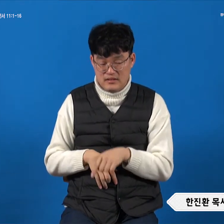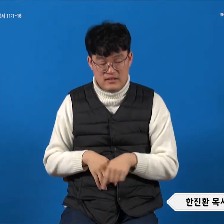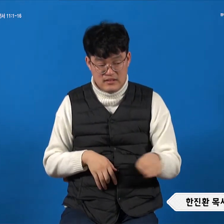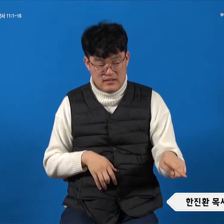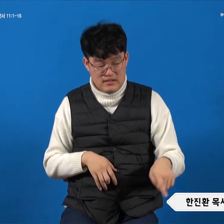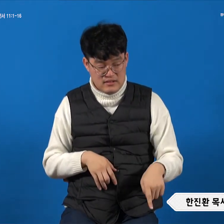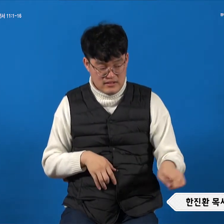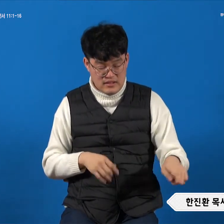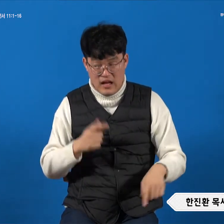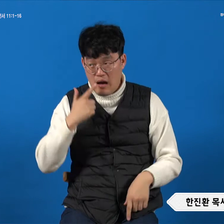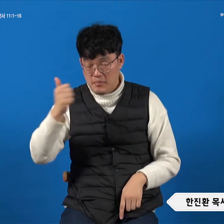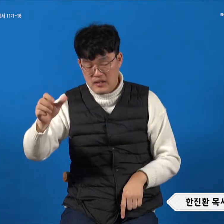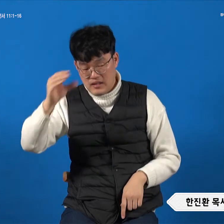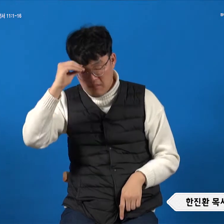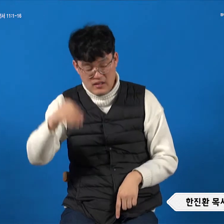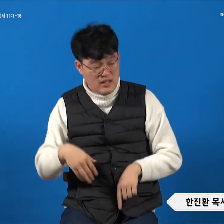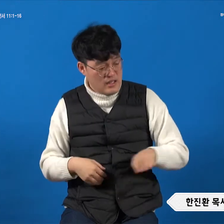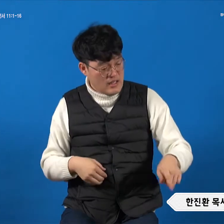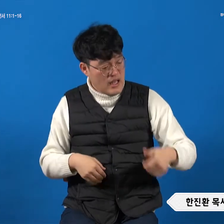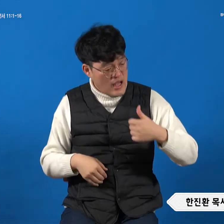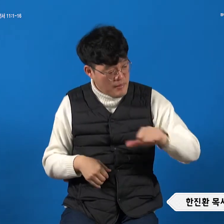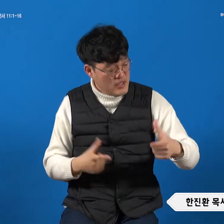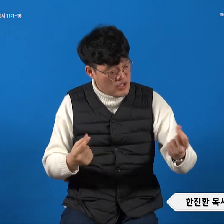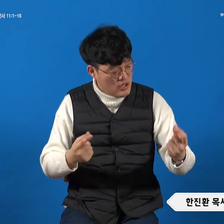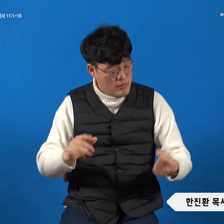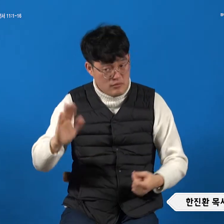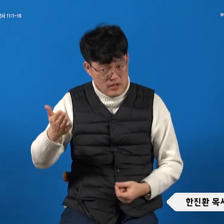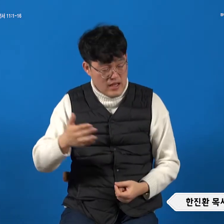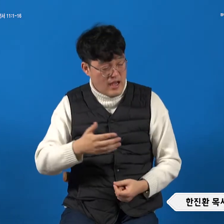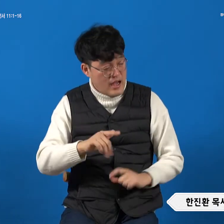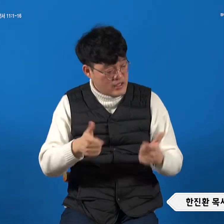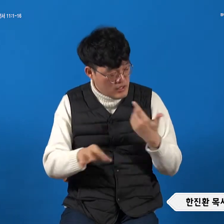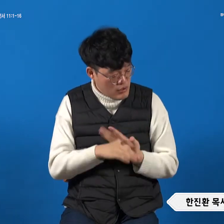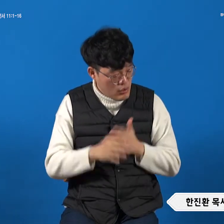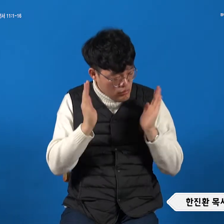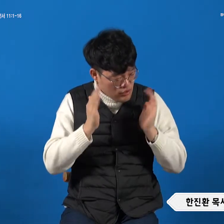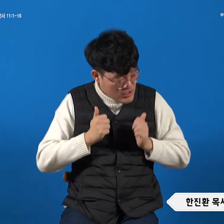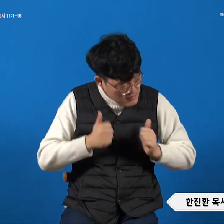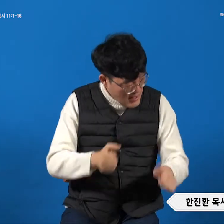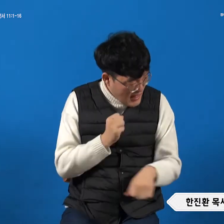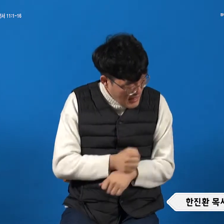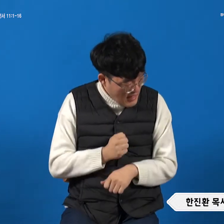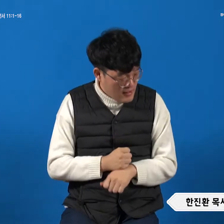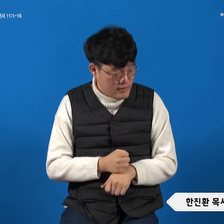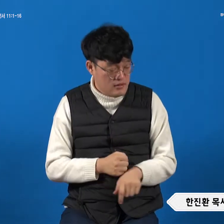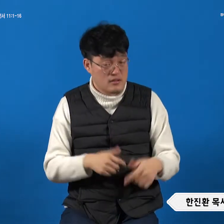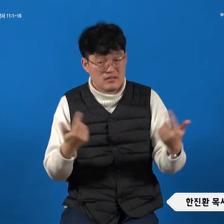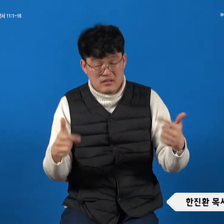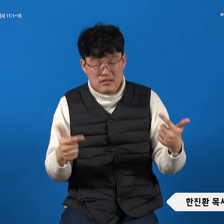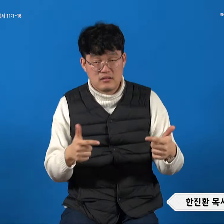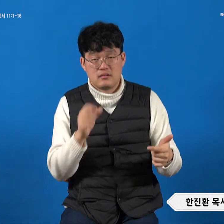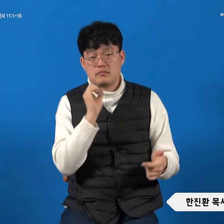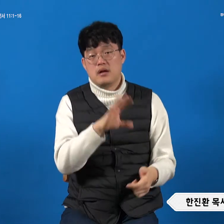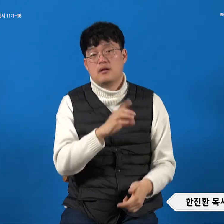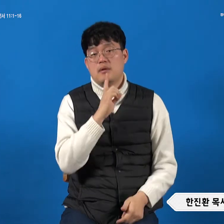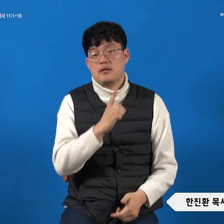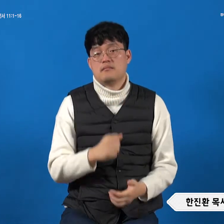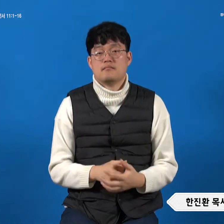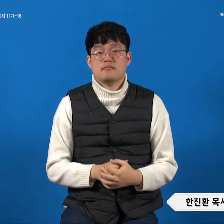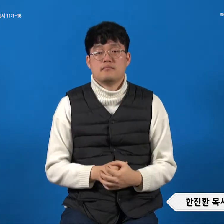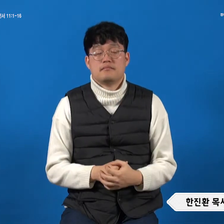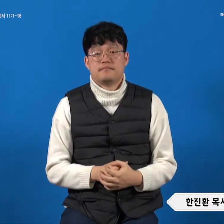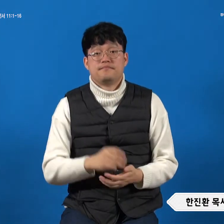지 애비 닮아가지고 네 아빠처럼 안 되려면 제발 공부 좀 열심히 해라. 늘 그런다는